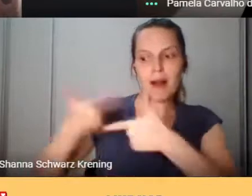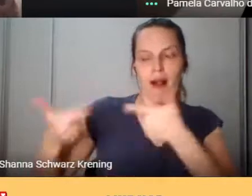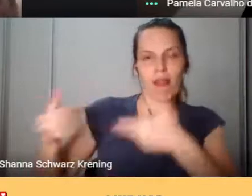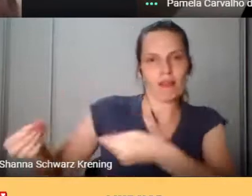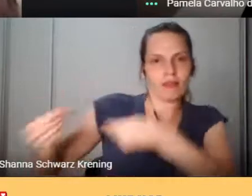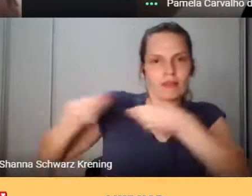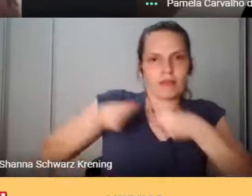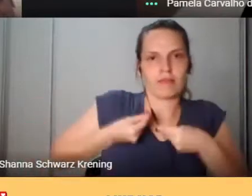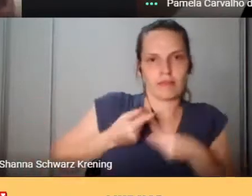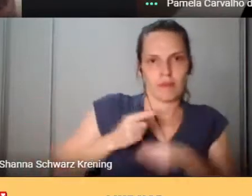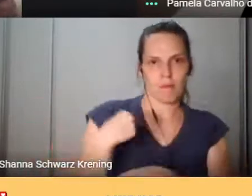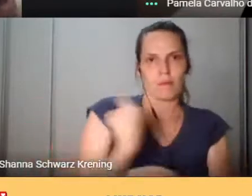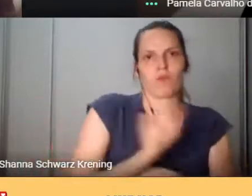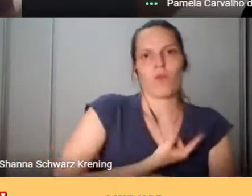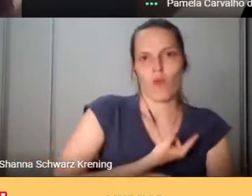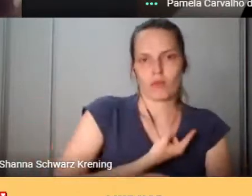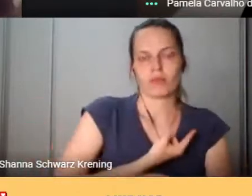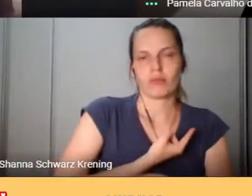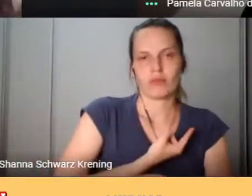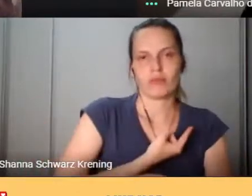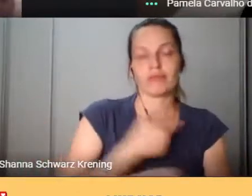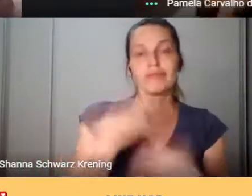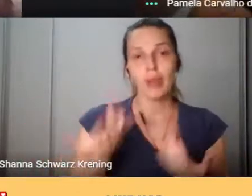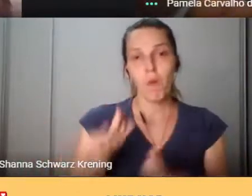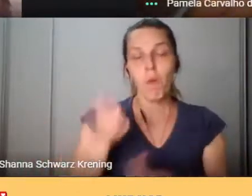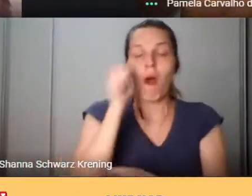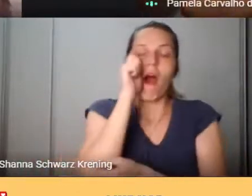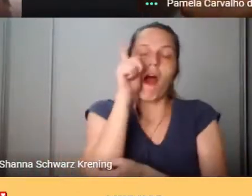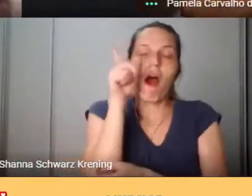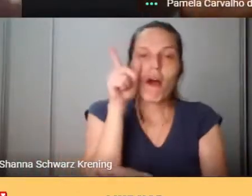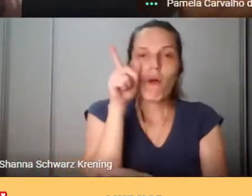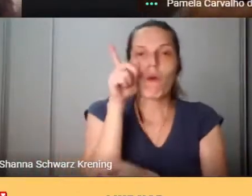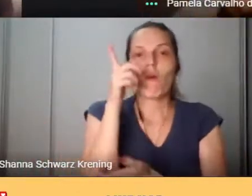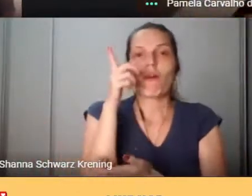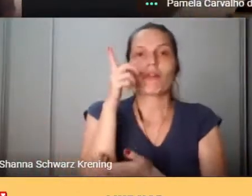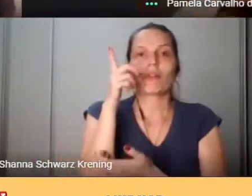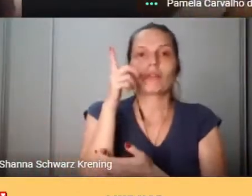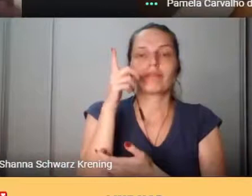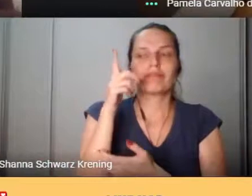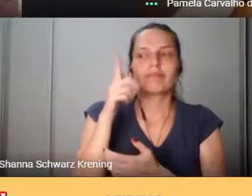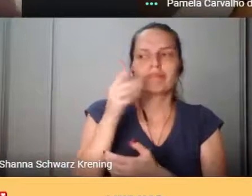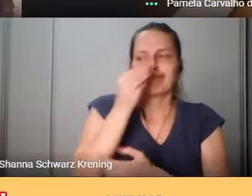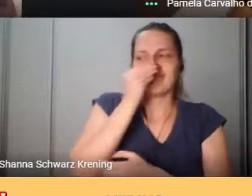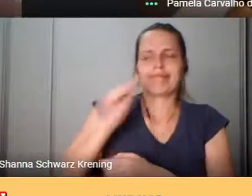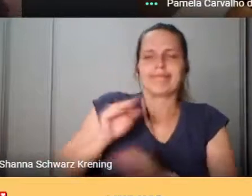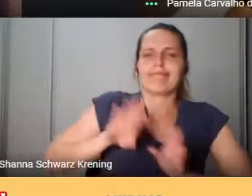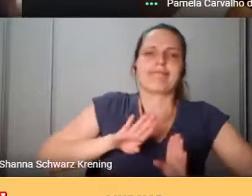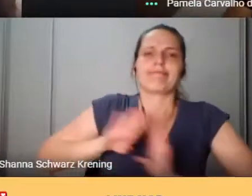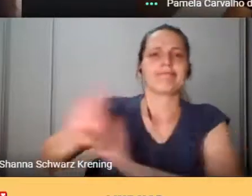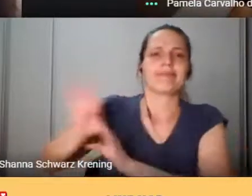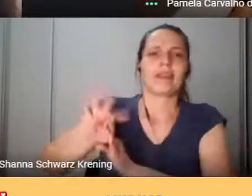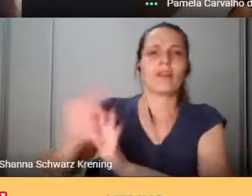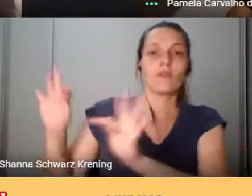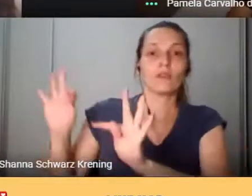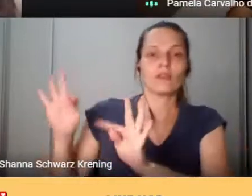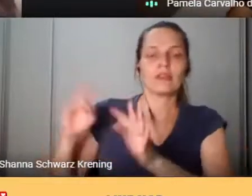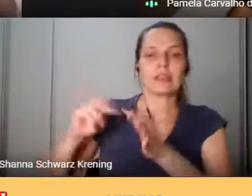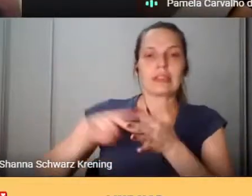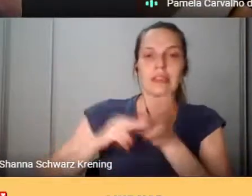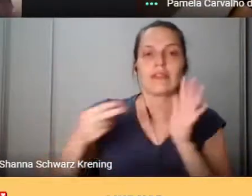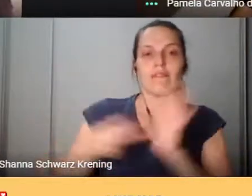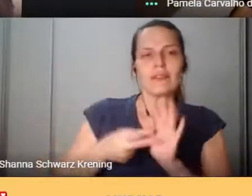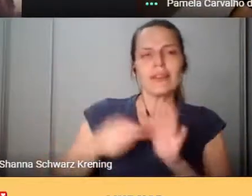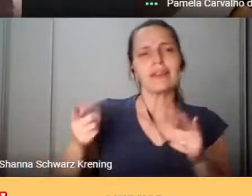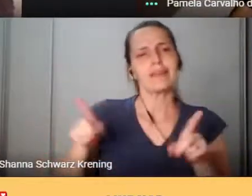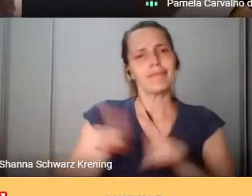Então, assim, quando a gente acorda de manhã e lança a mão disso, a gente também deixa de lançar a mão de abrir a nossa janela e